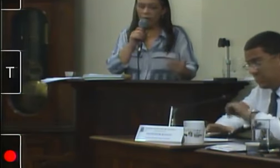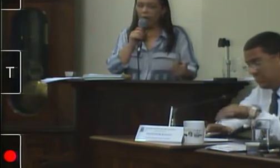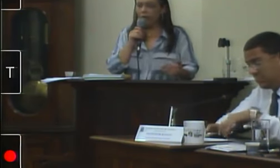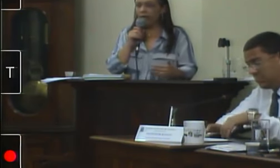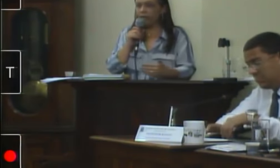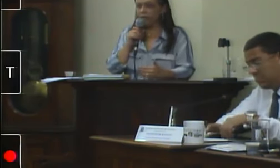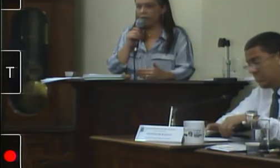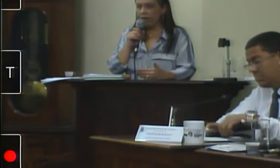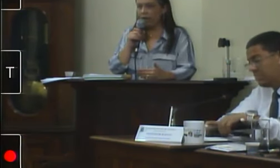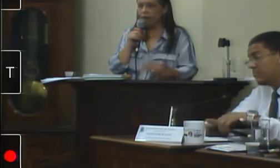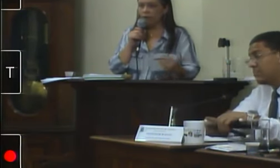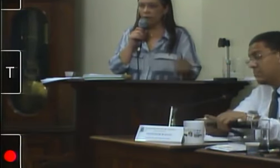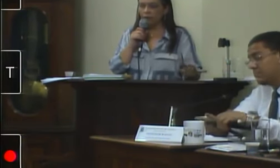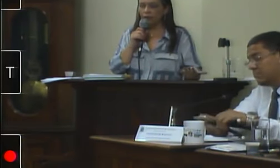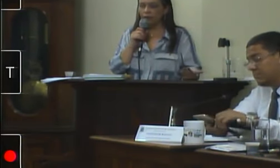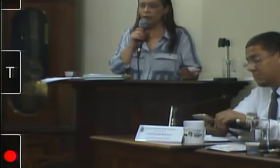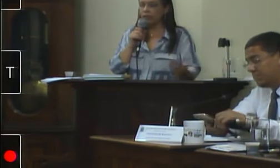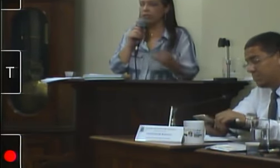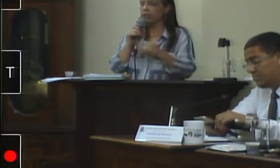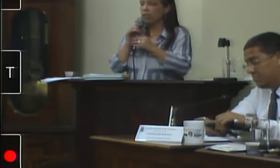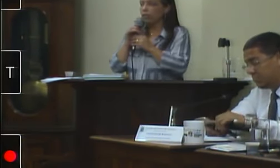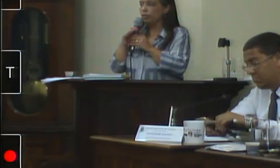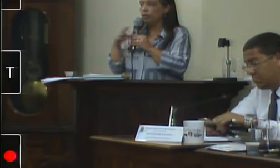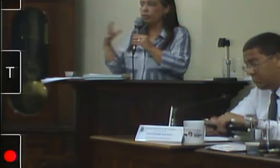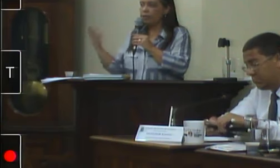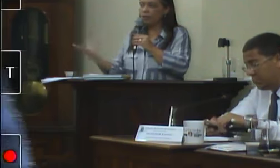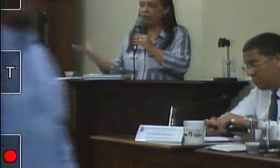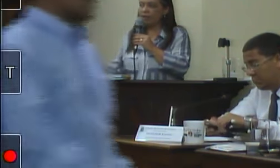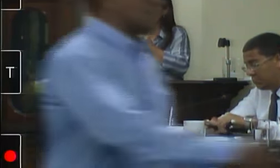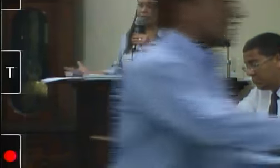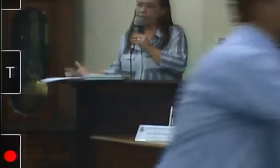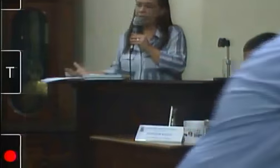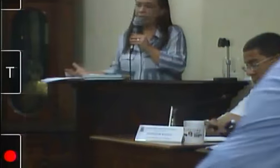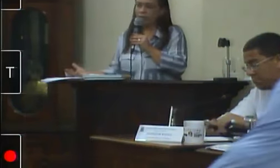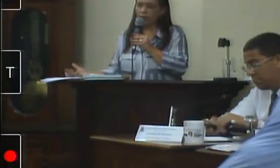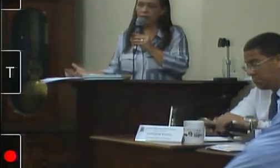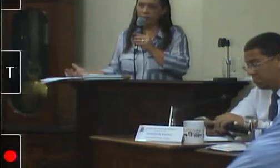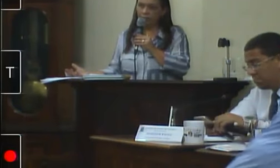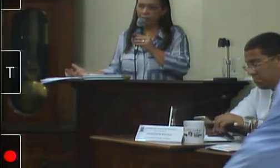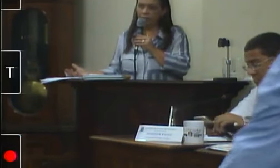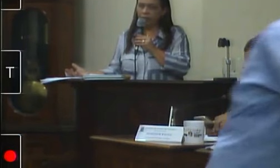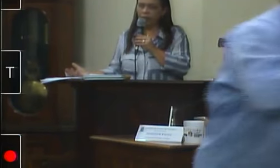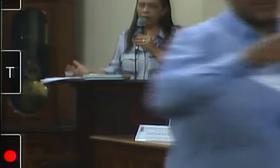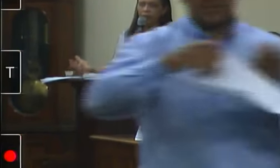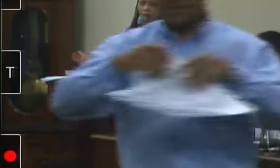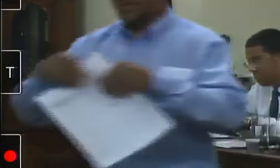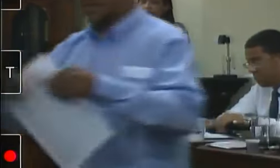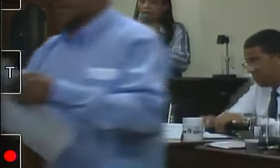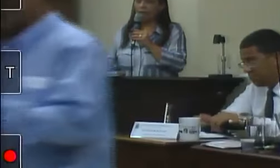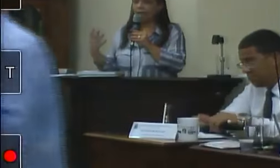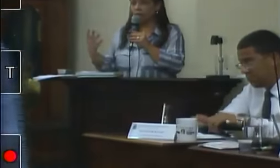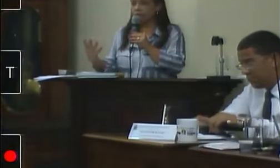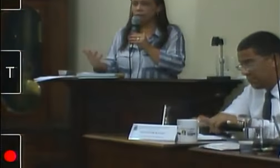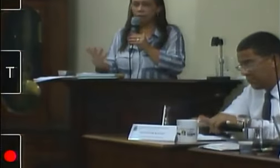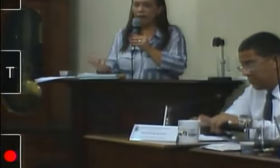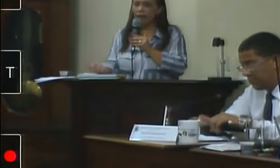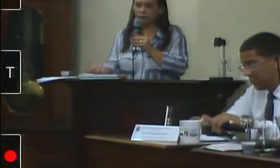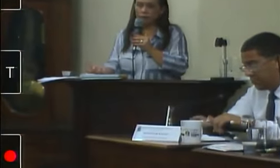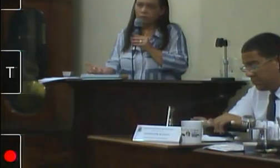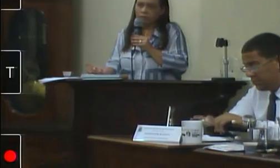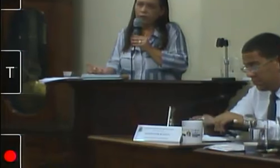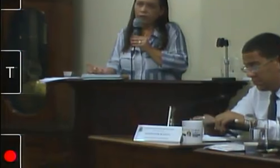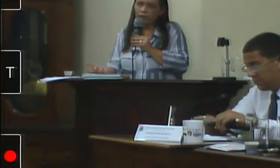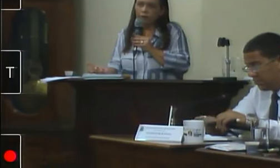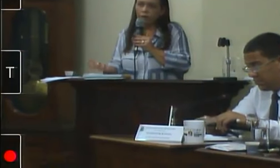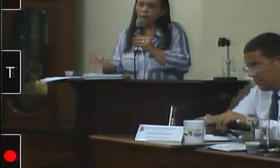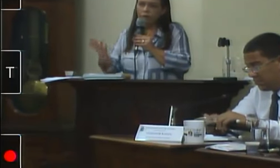E como é regional, como o Léo disse, regional, Médio Paraíba, Bacia de Ilha Grande, até não nos vai